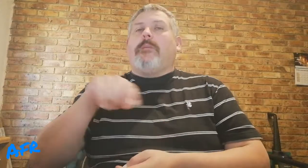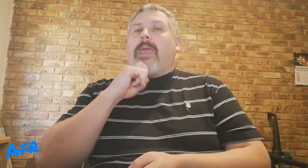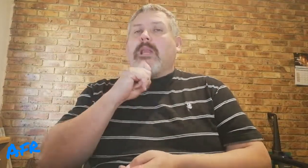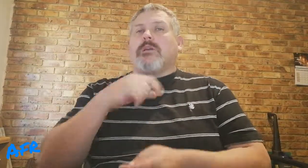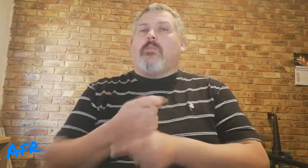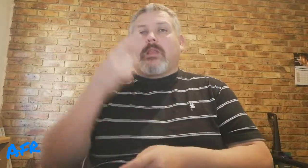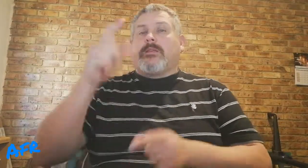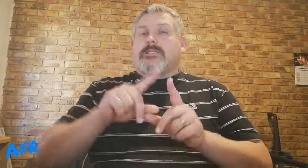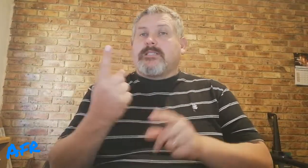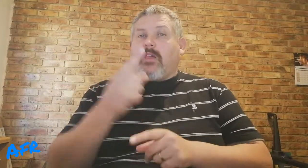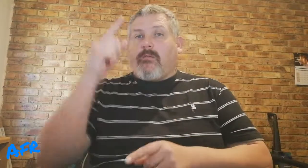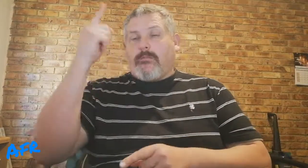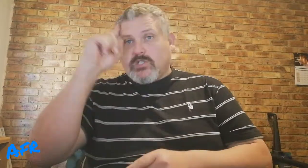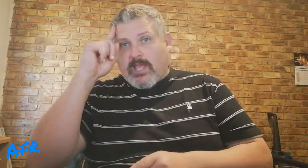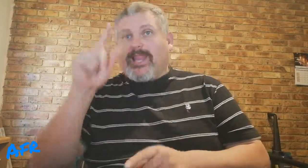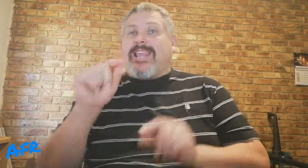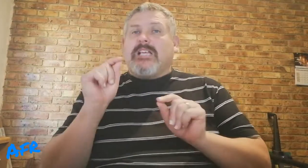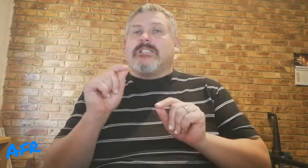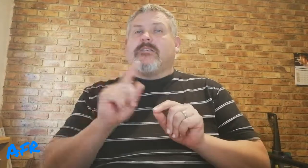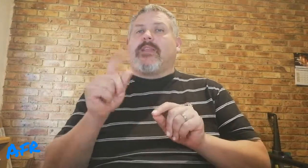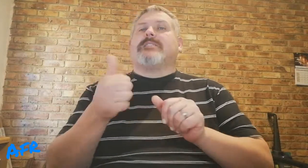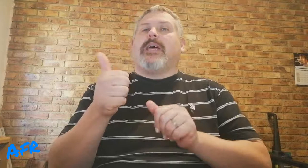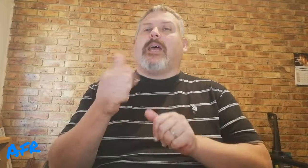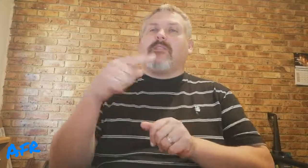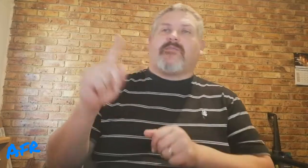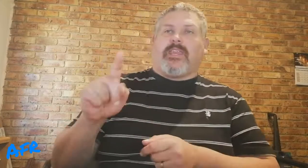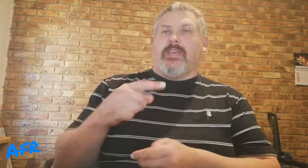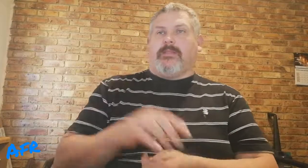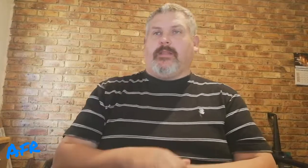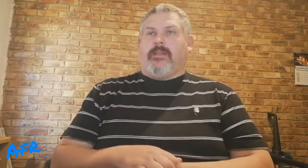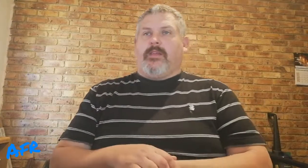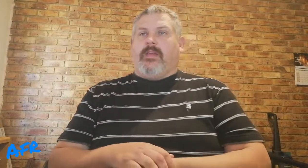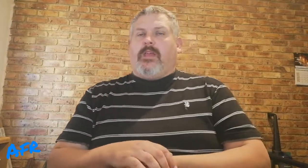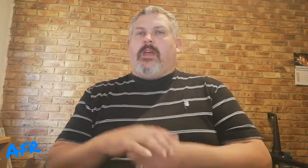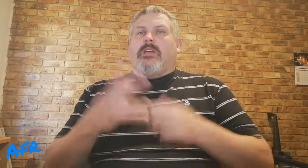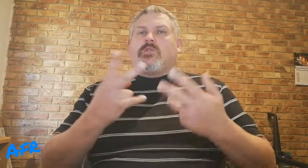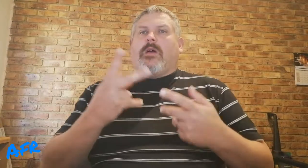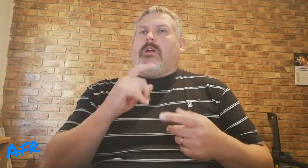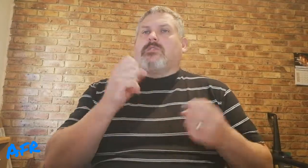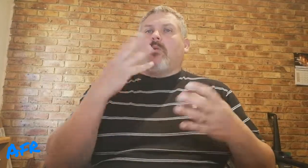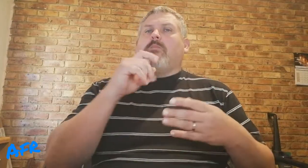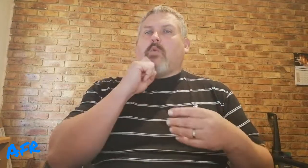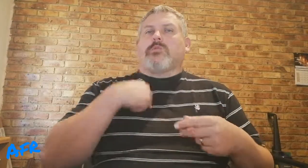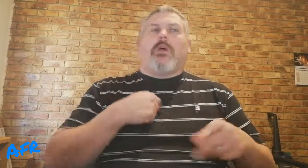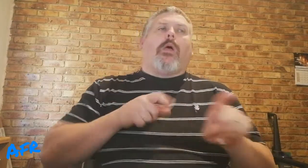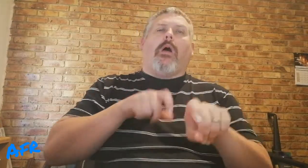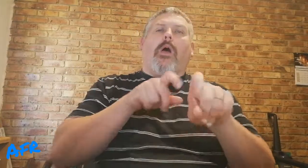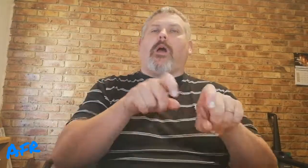die mense moet self besluit en kies, wat is die her, wat verkeerd. So, soms ons